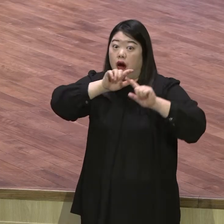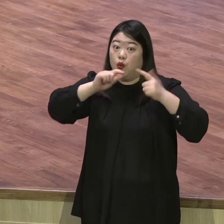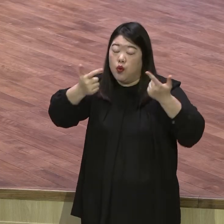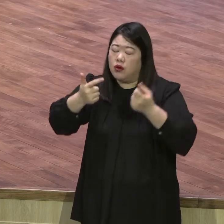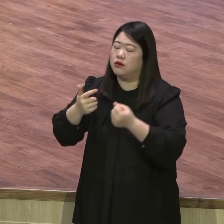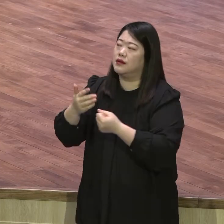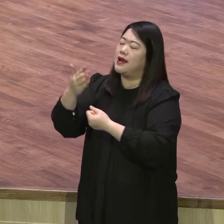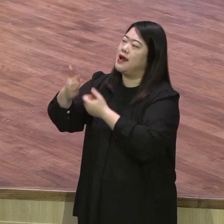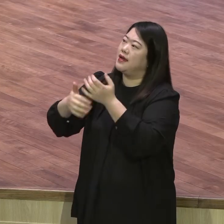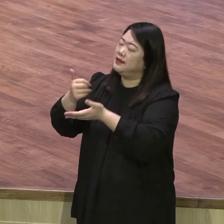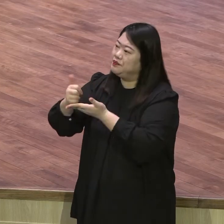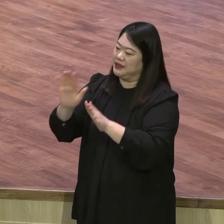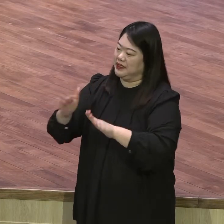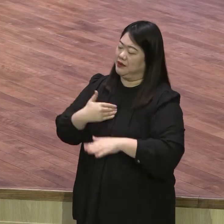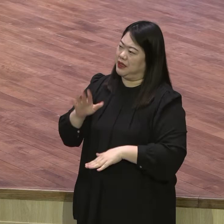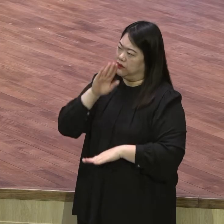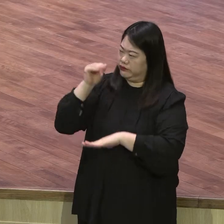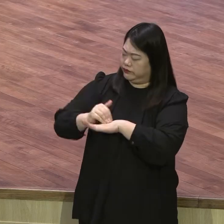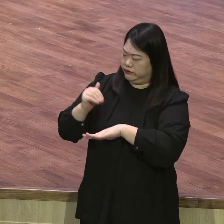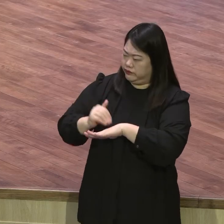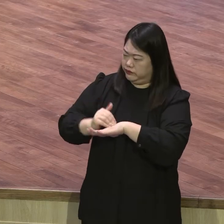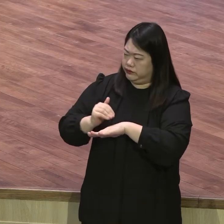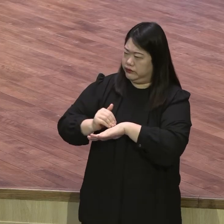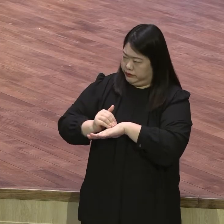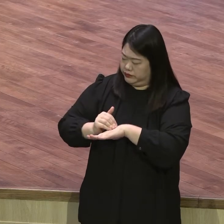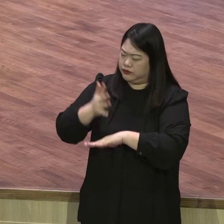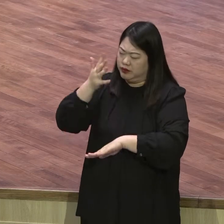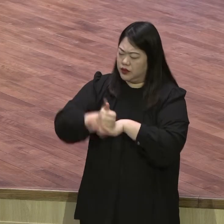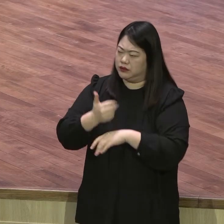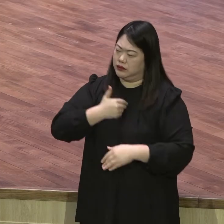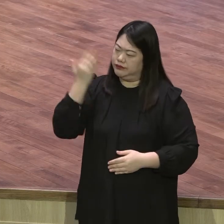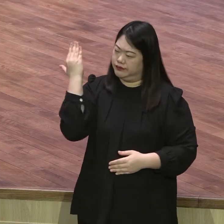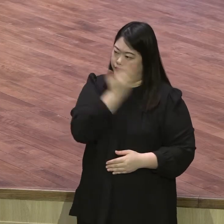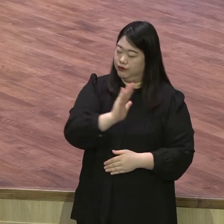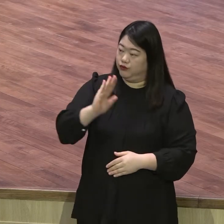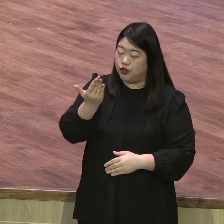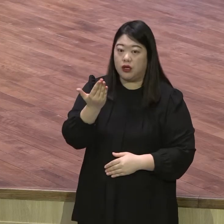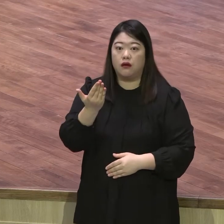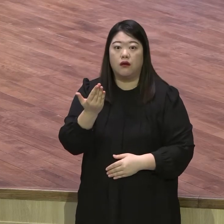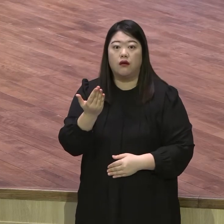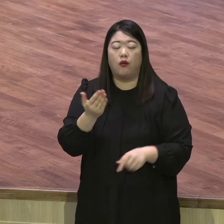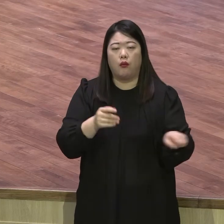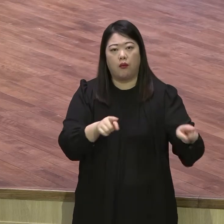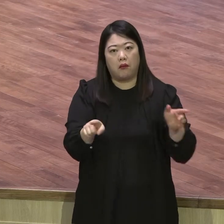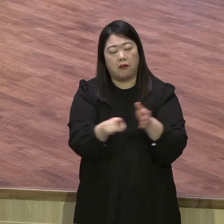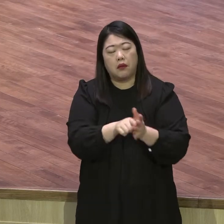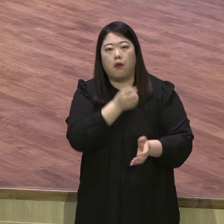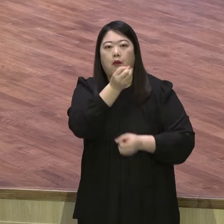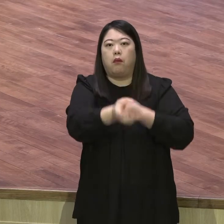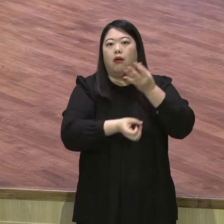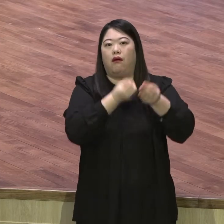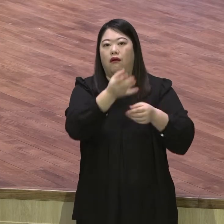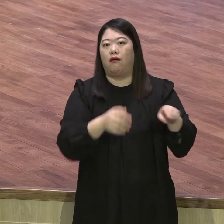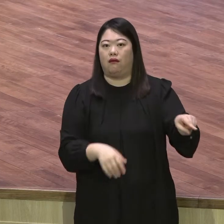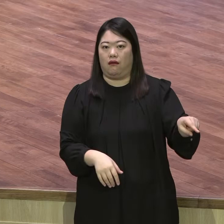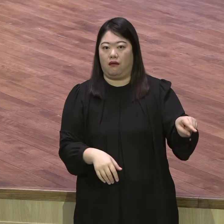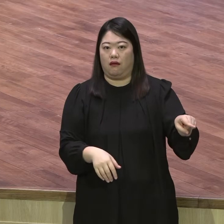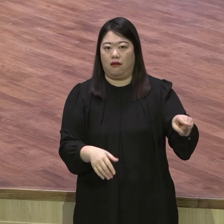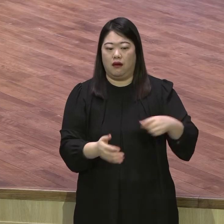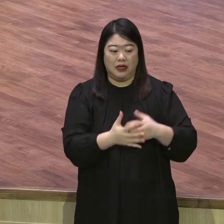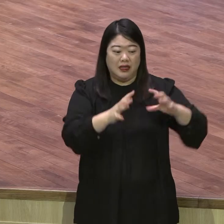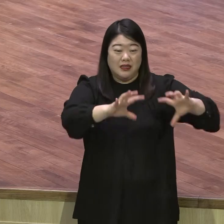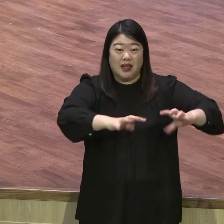정금같이 사용하실 것이다. 그대로 되었습니다. 세상적인 눈으로 바라보면 답이 나오지